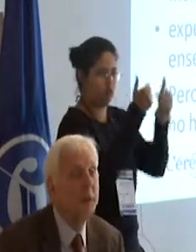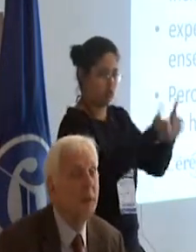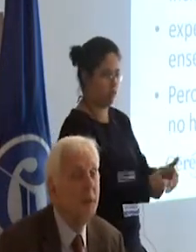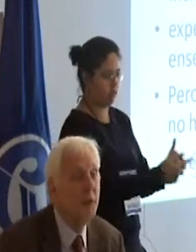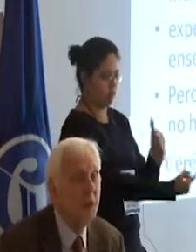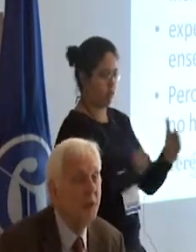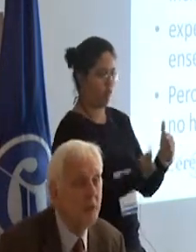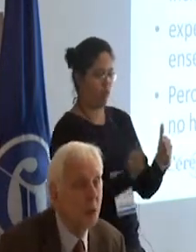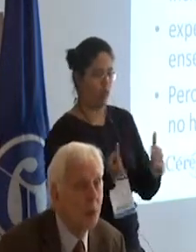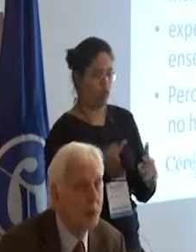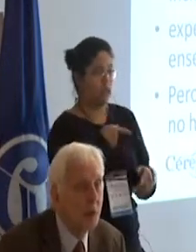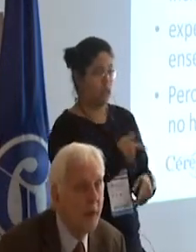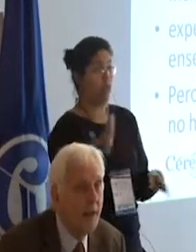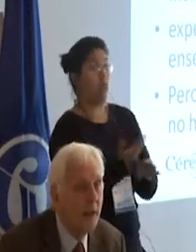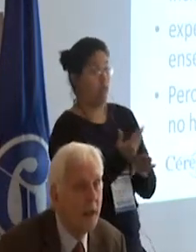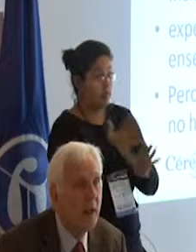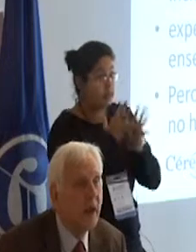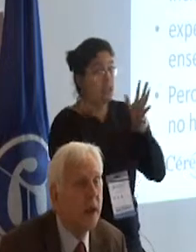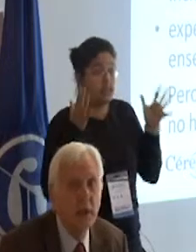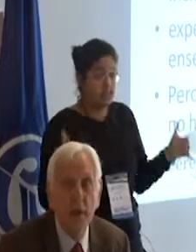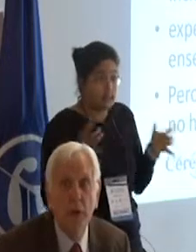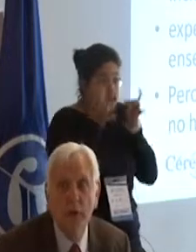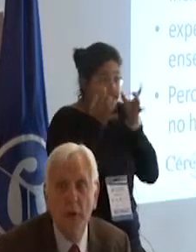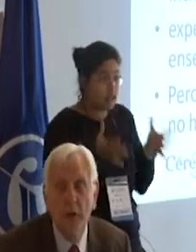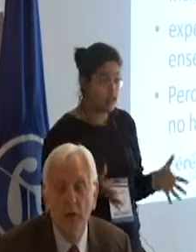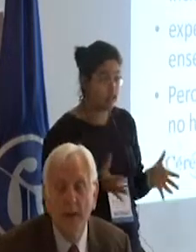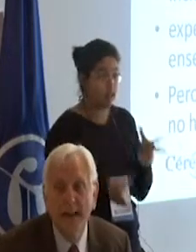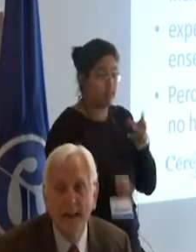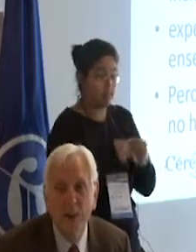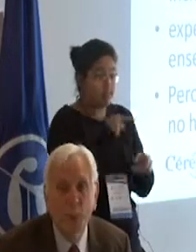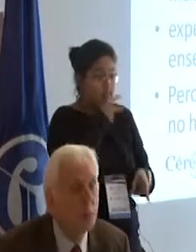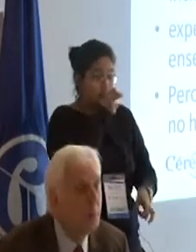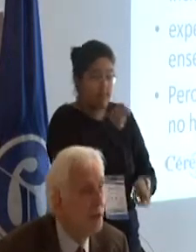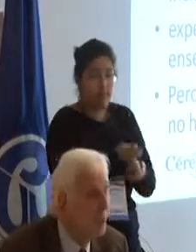discapacidad, es un problema muy grave, un problema muy difícil.